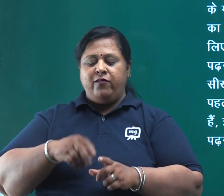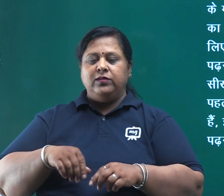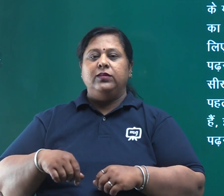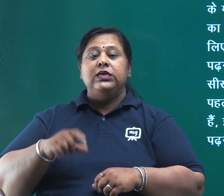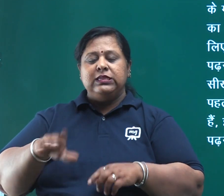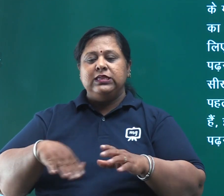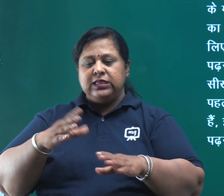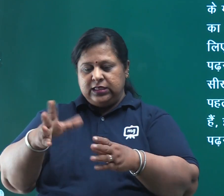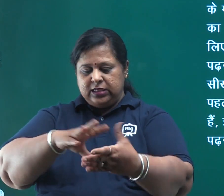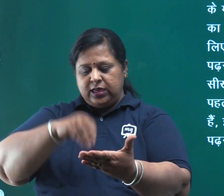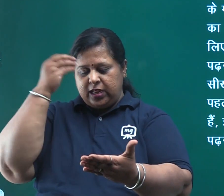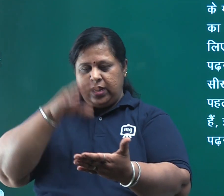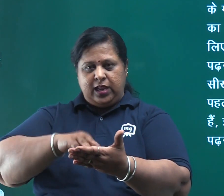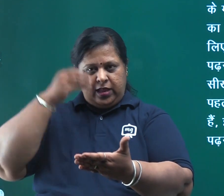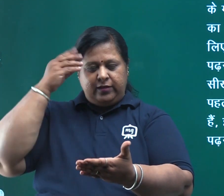सीखने के लिए